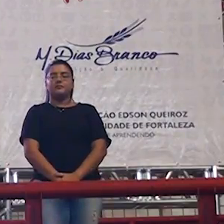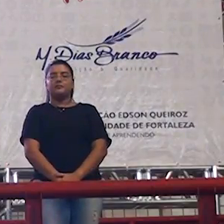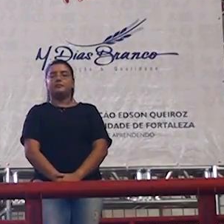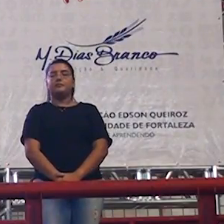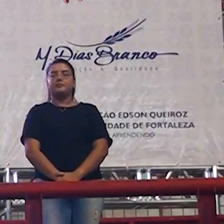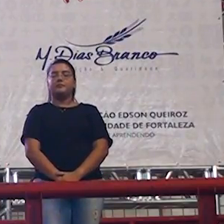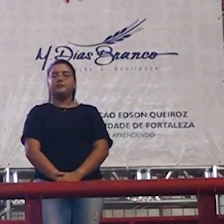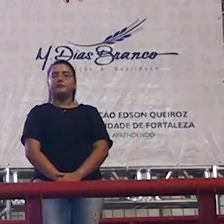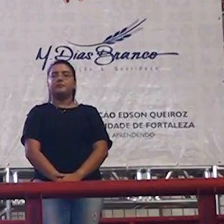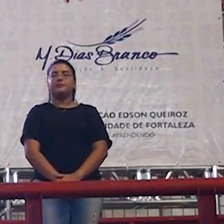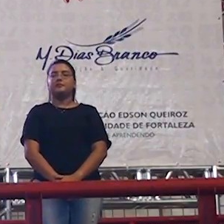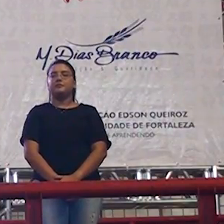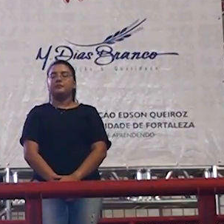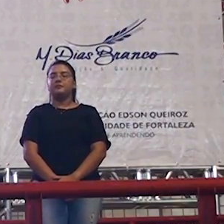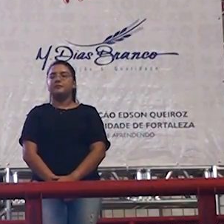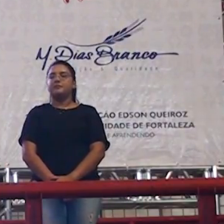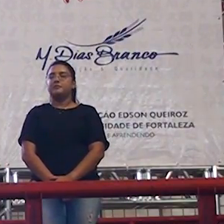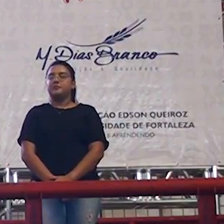Parabéns.